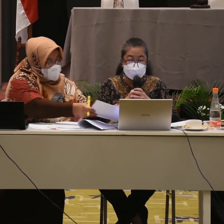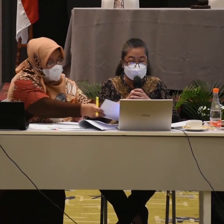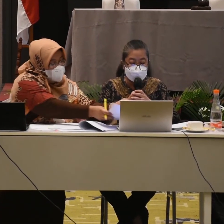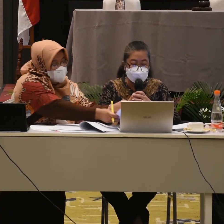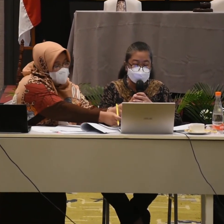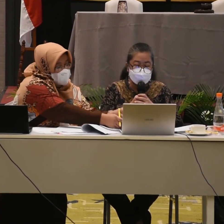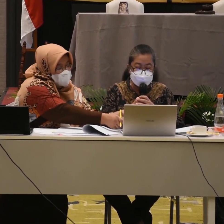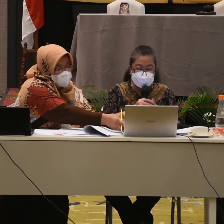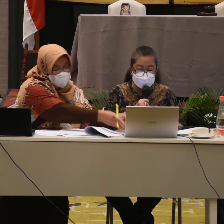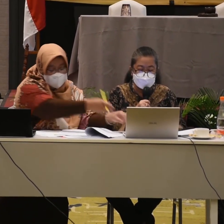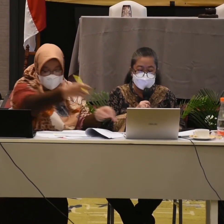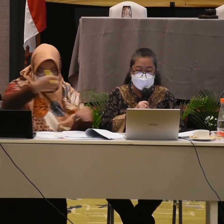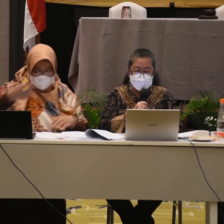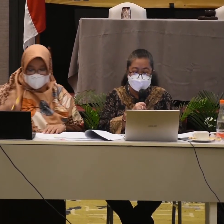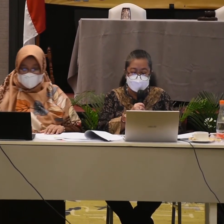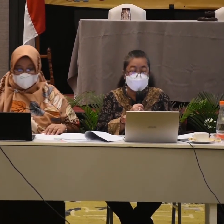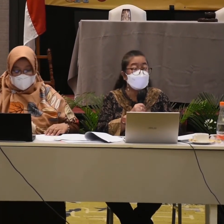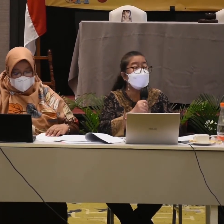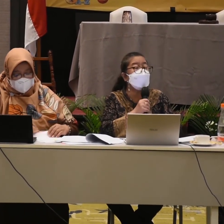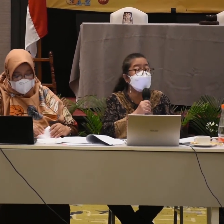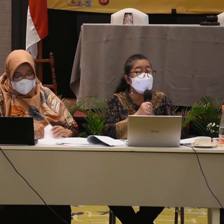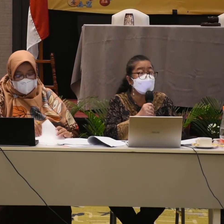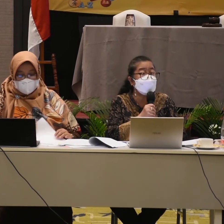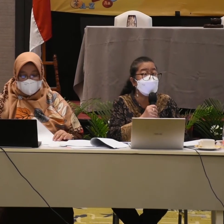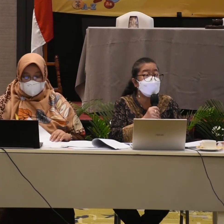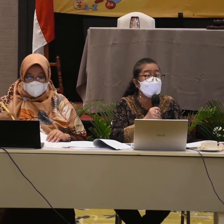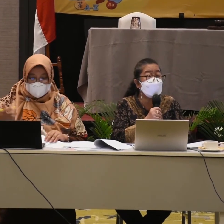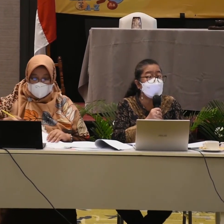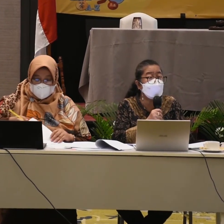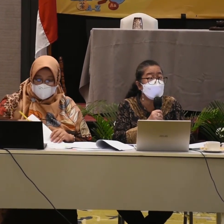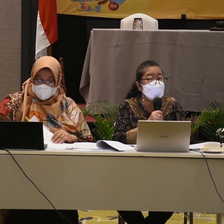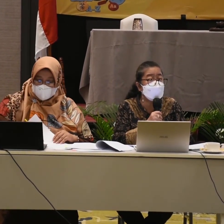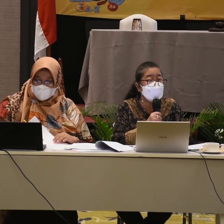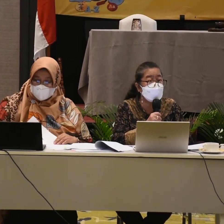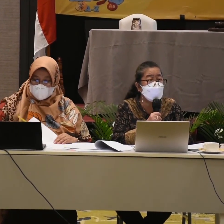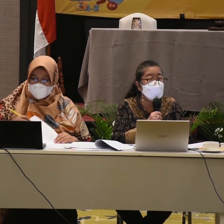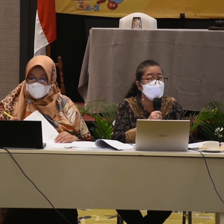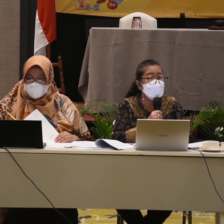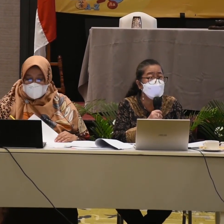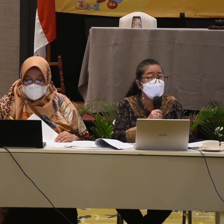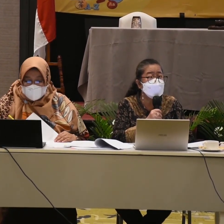pelatihan untuk para pelaku itu. Kan sekarang di Indonesia itu